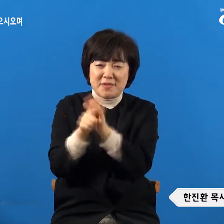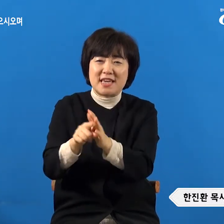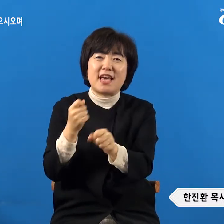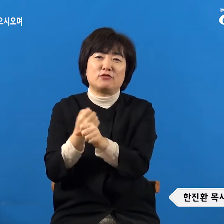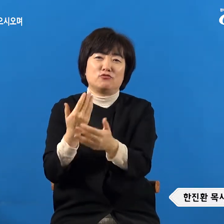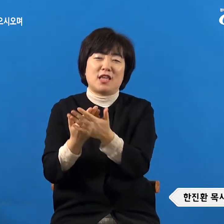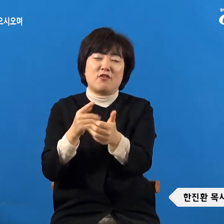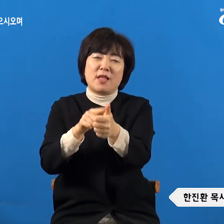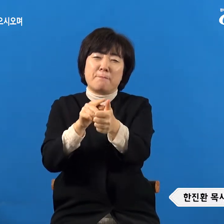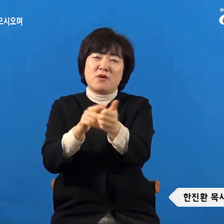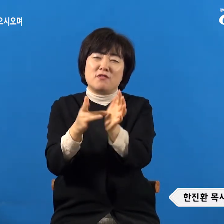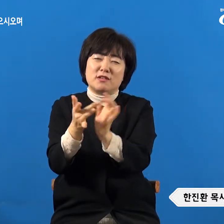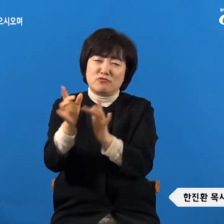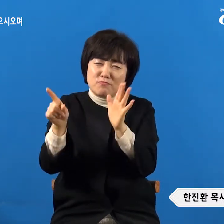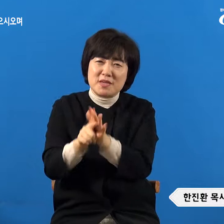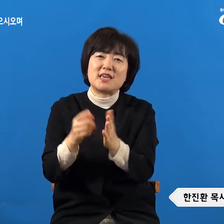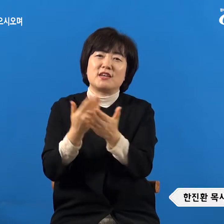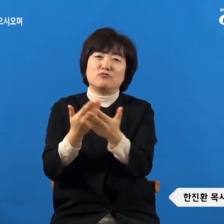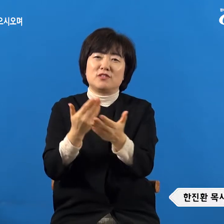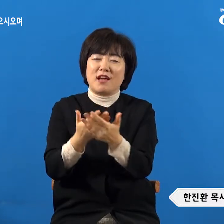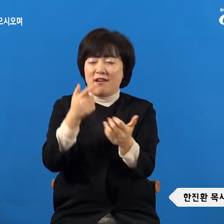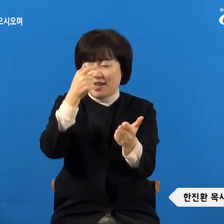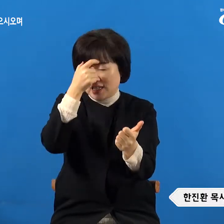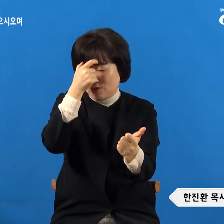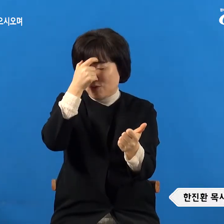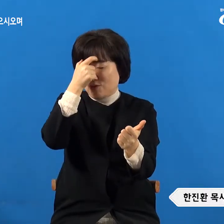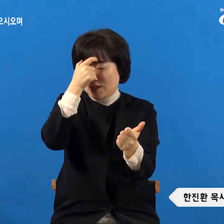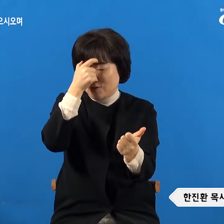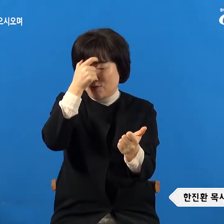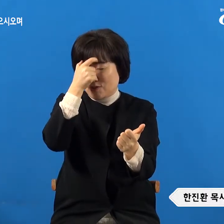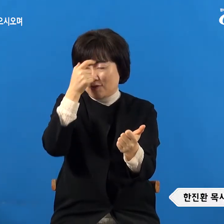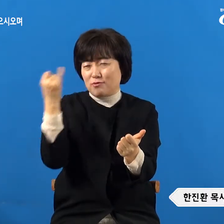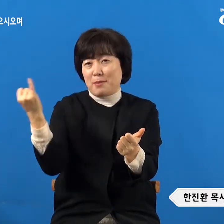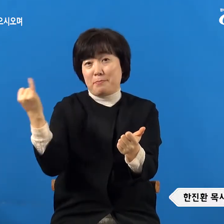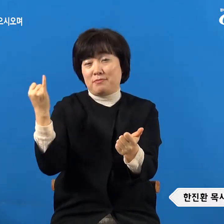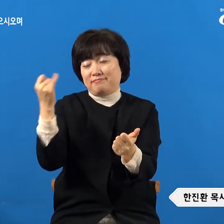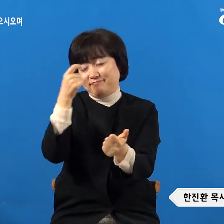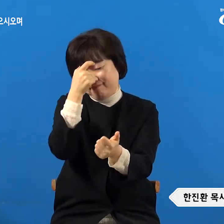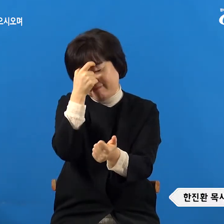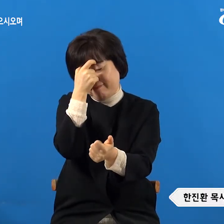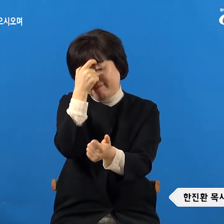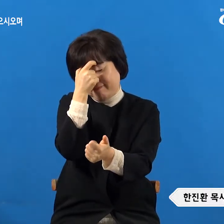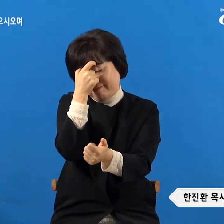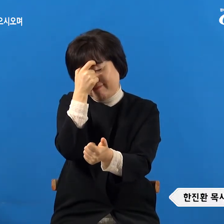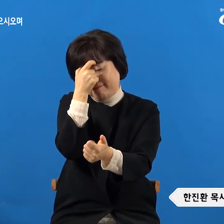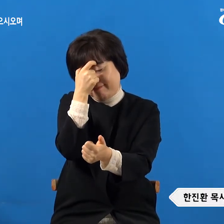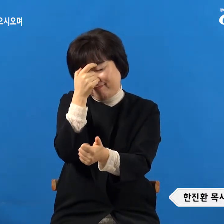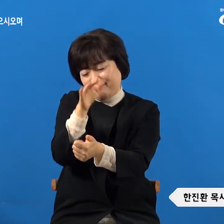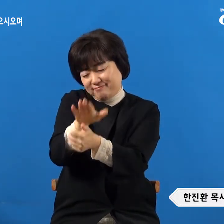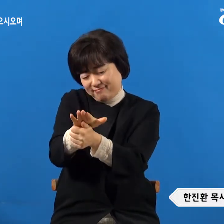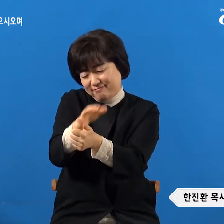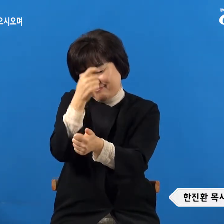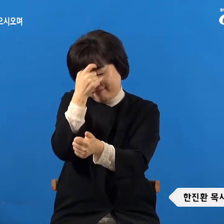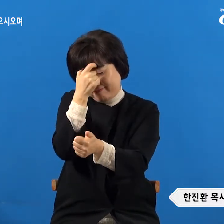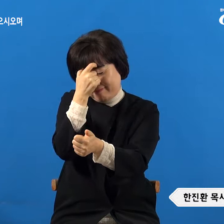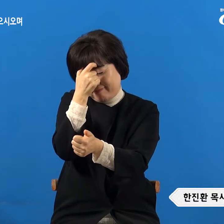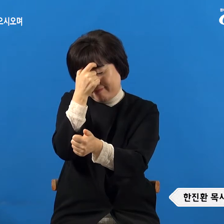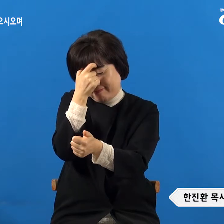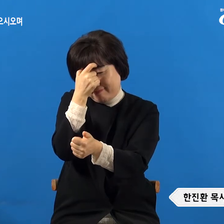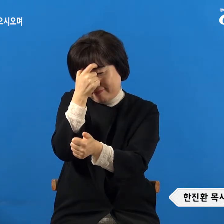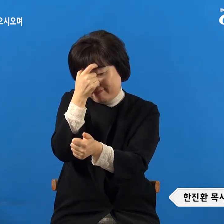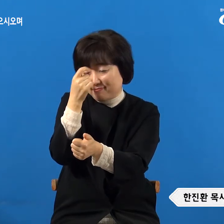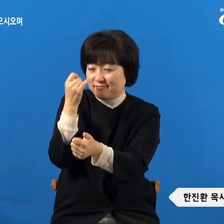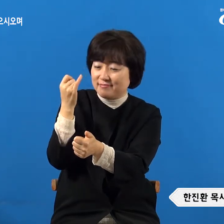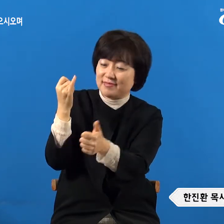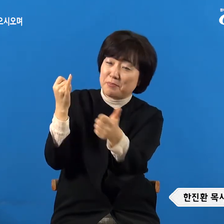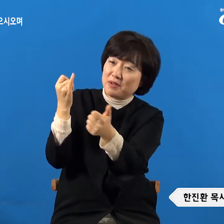해달라고 간절히 기도합니다. 그런 아내를 바라보고 있던 남편이 마침내 마음이